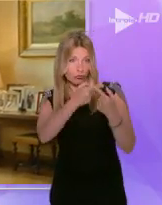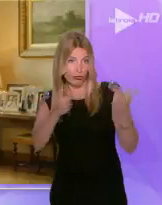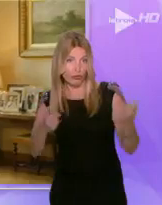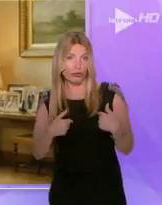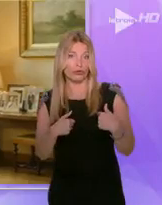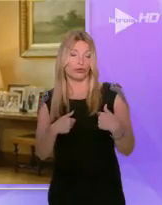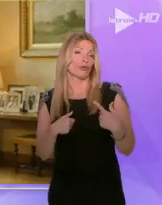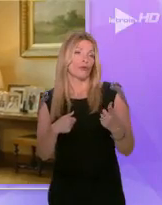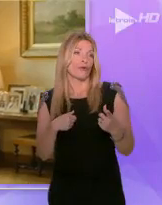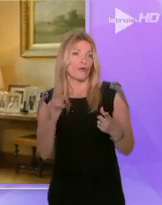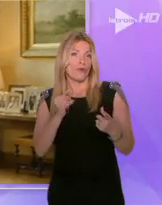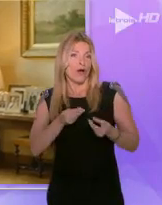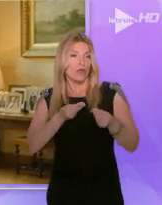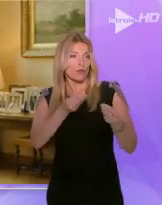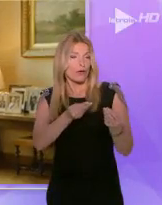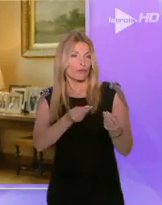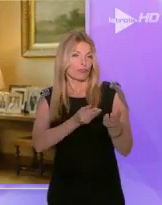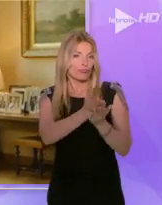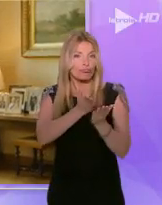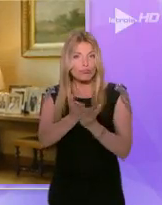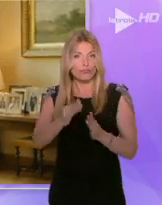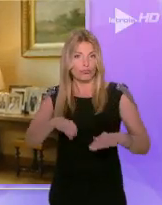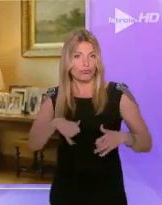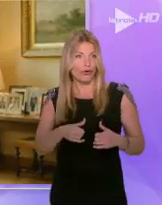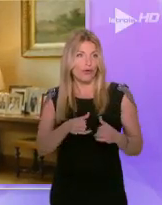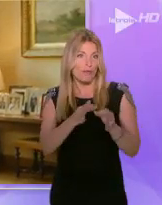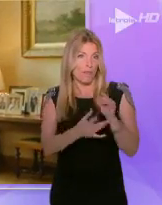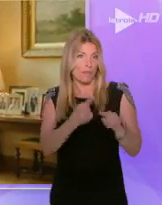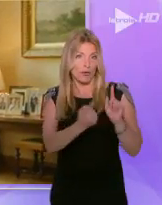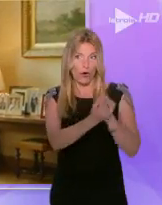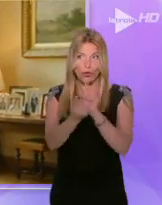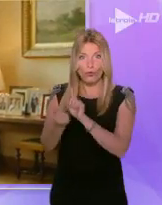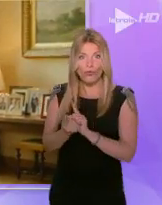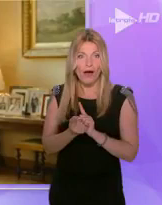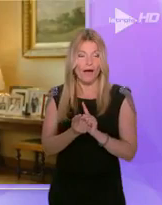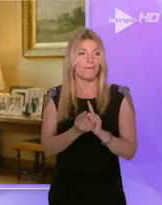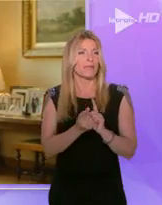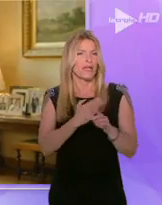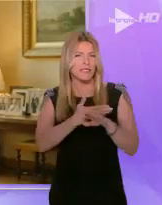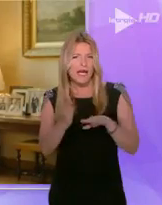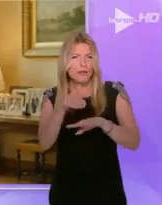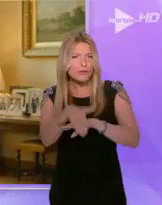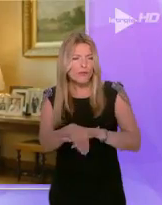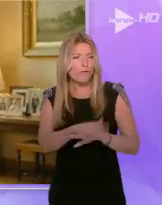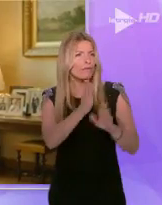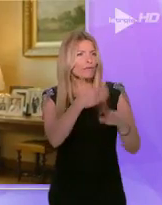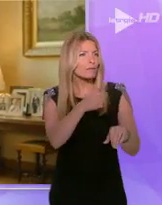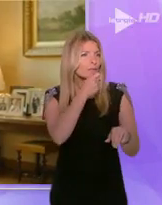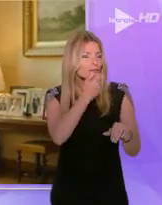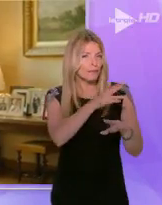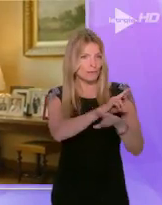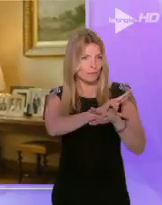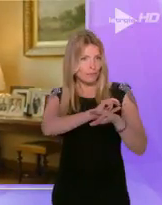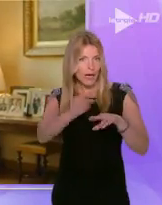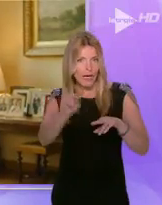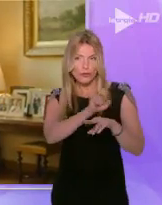jeûne et à ce moment de retrouvailles. En sortant de chez eux, tard le soir, j'ai été accueilli